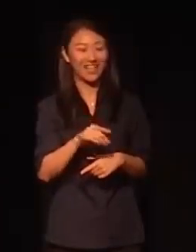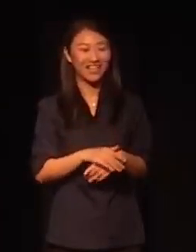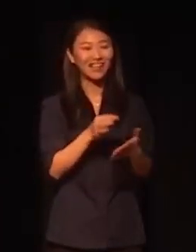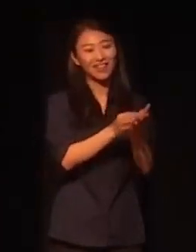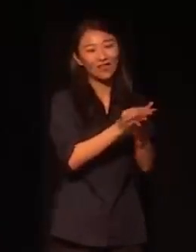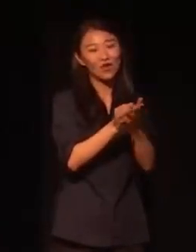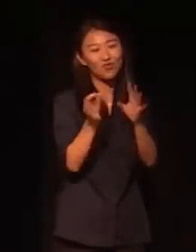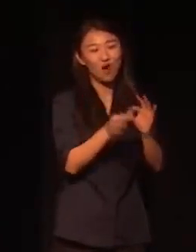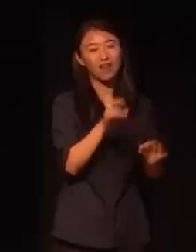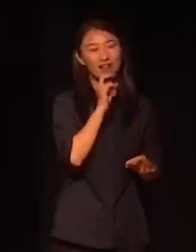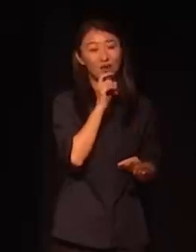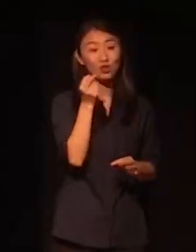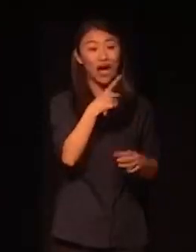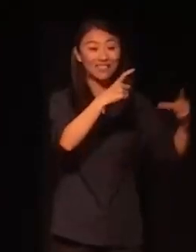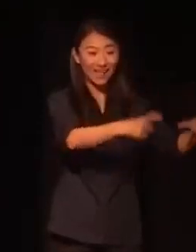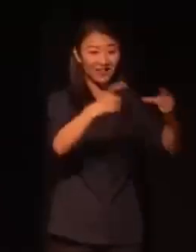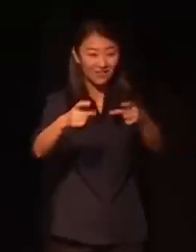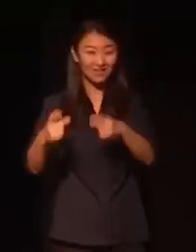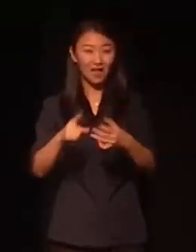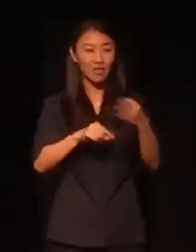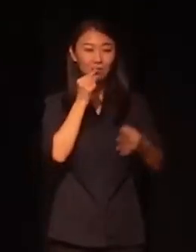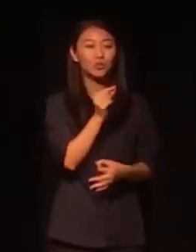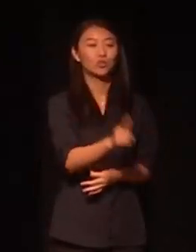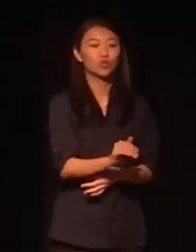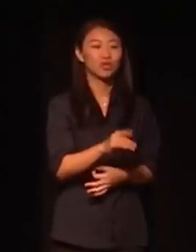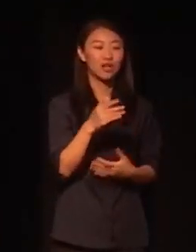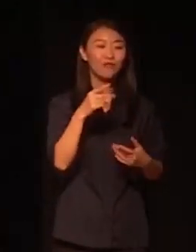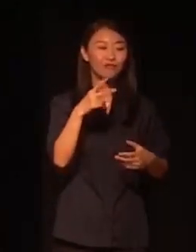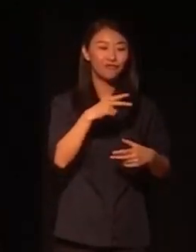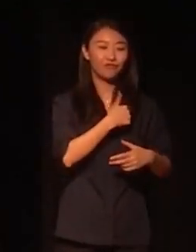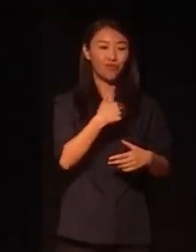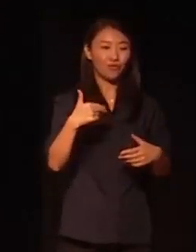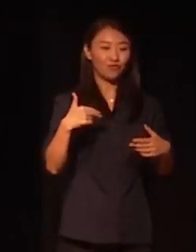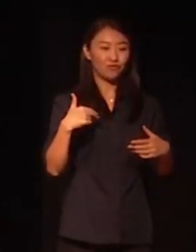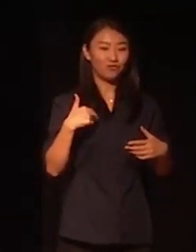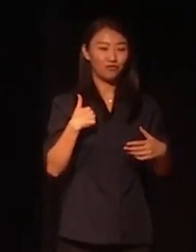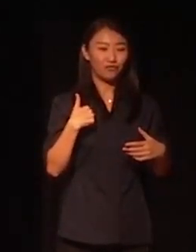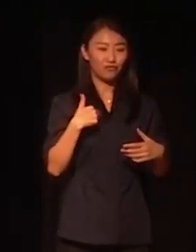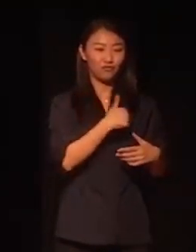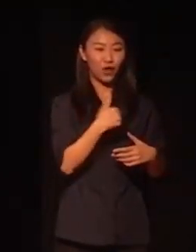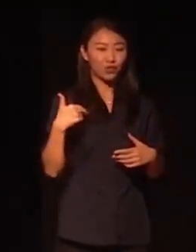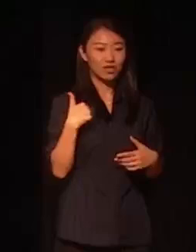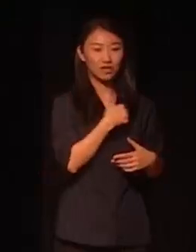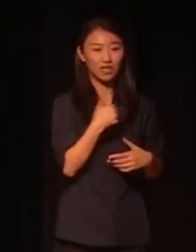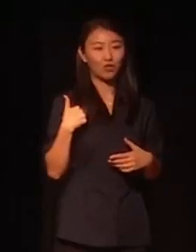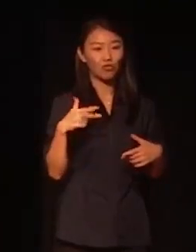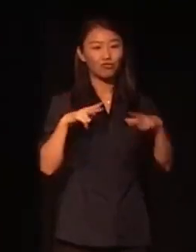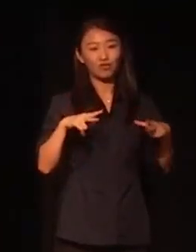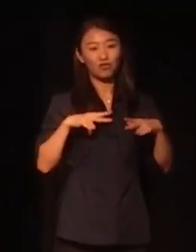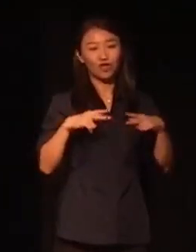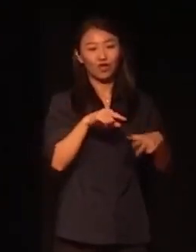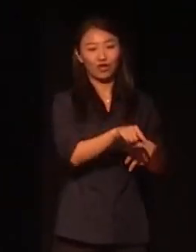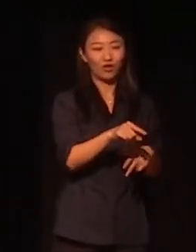some dishes by province, such as 福州炒笋, flyer bamboo shoots in